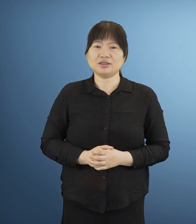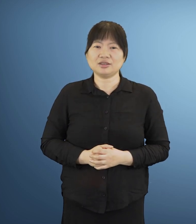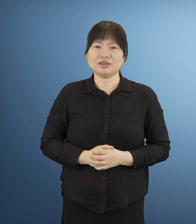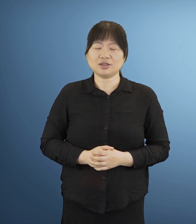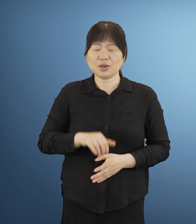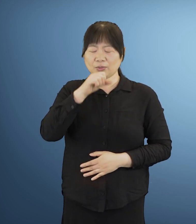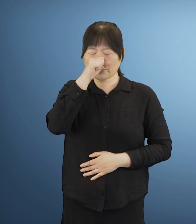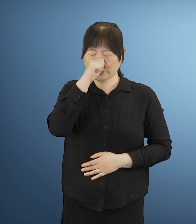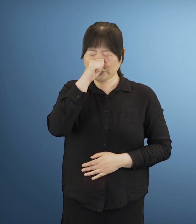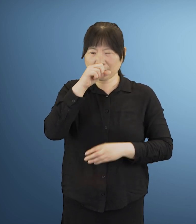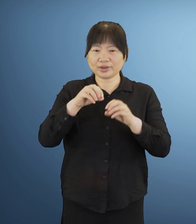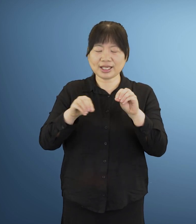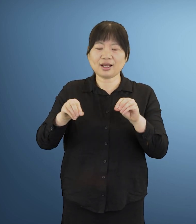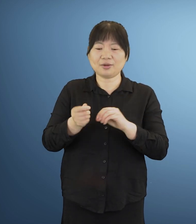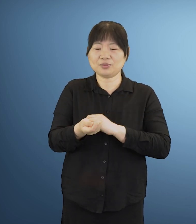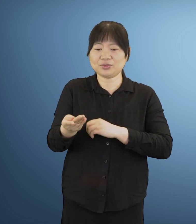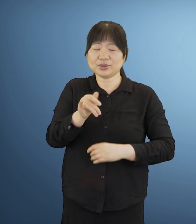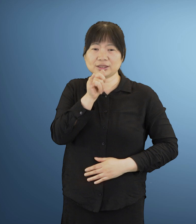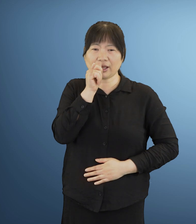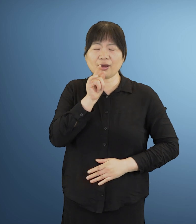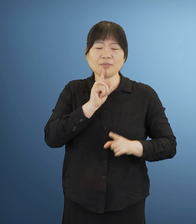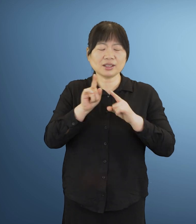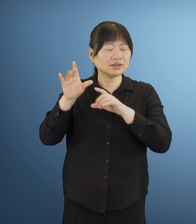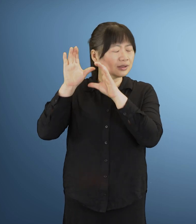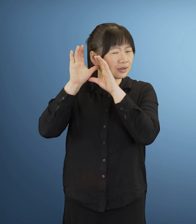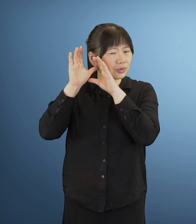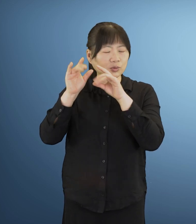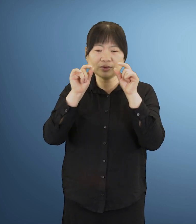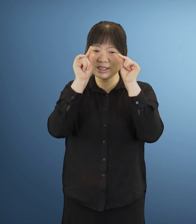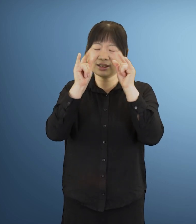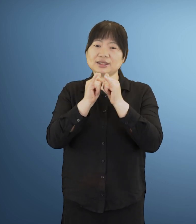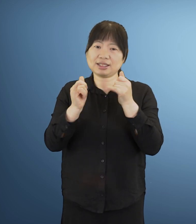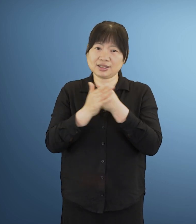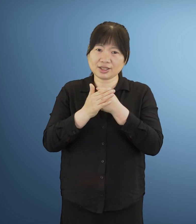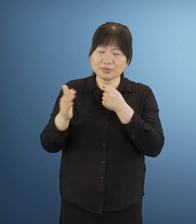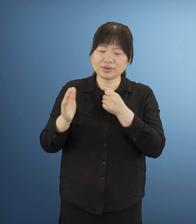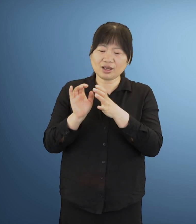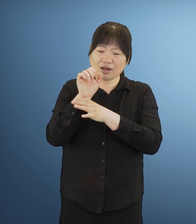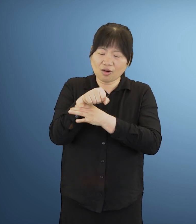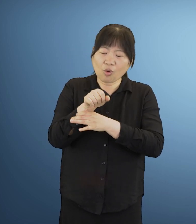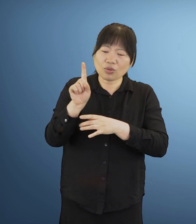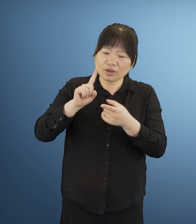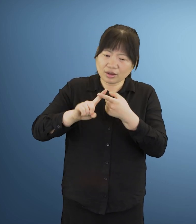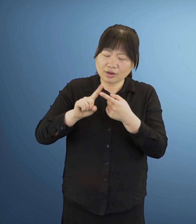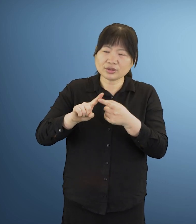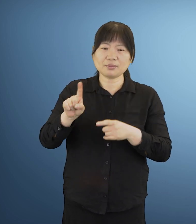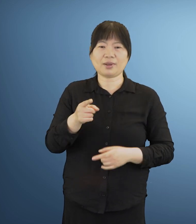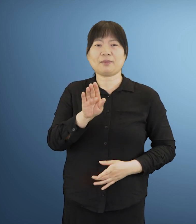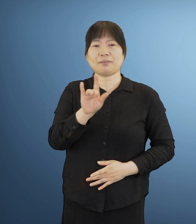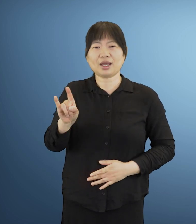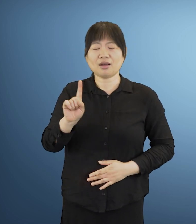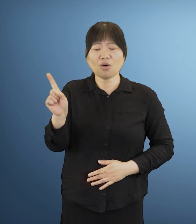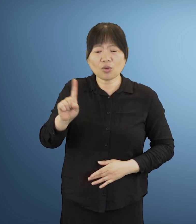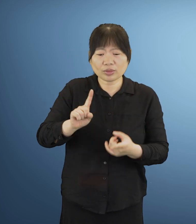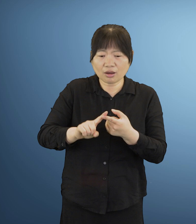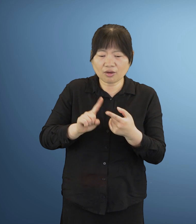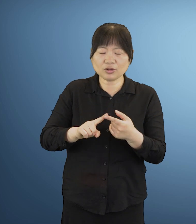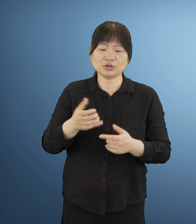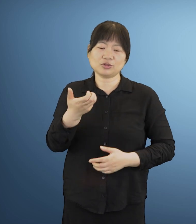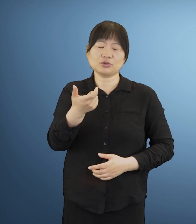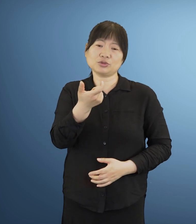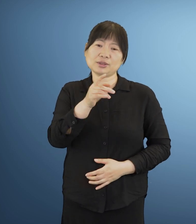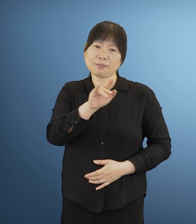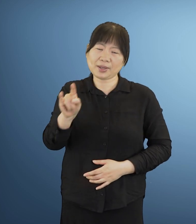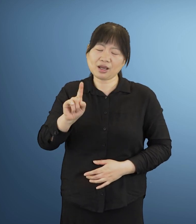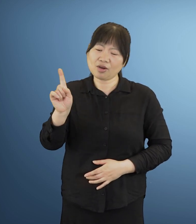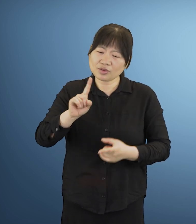땅에 뿌려졌다는 것은 말씀을 듣고 깨닫는 자니 결실하여 어떤 것은 100배, 어떤 것은 60배,